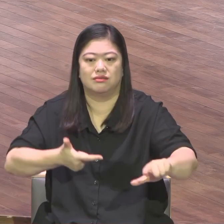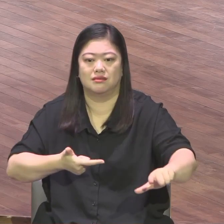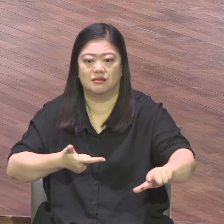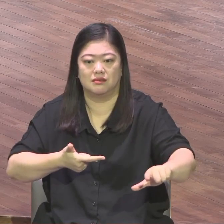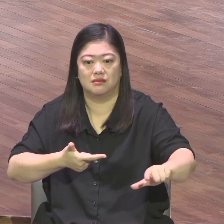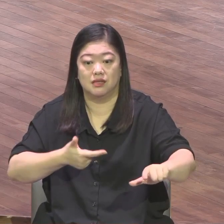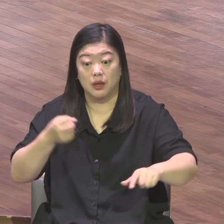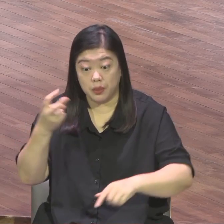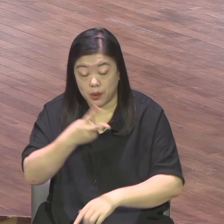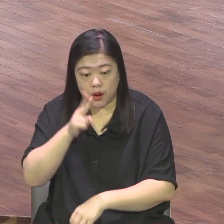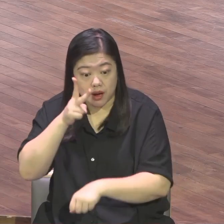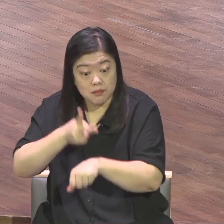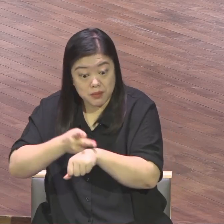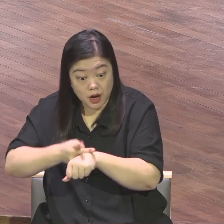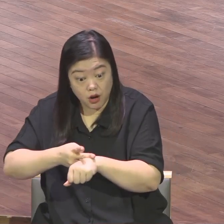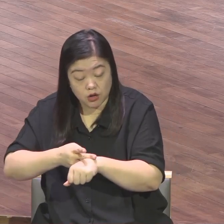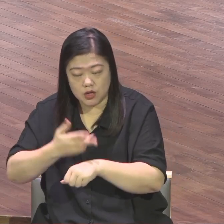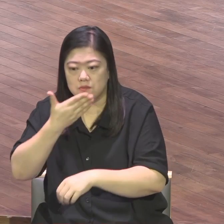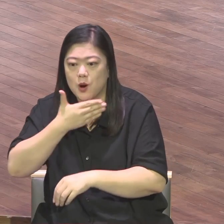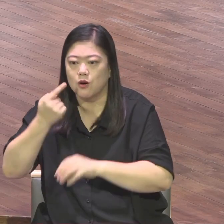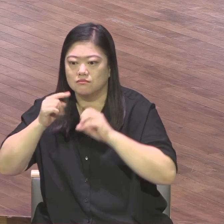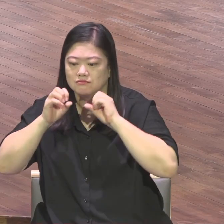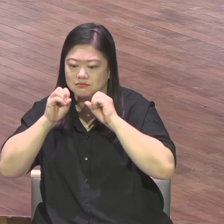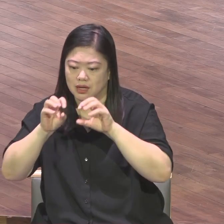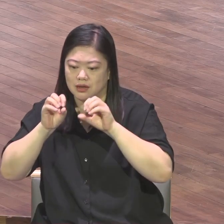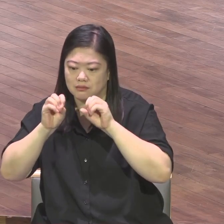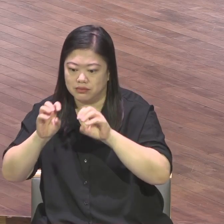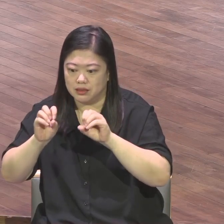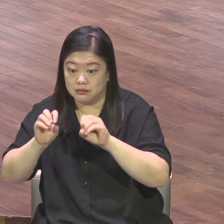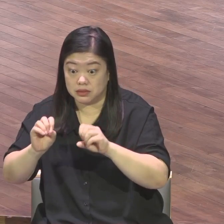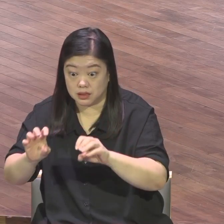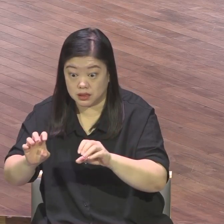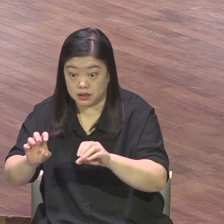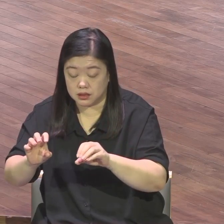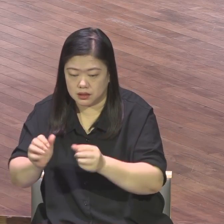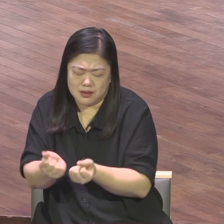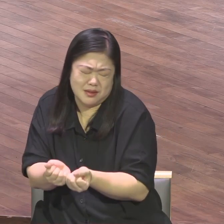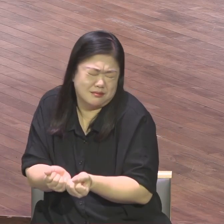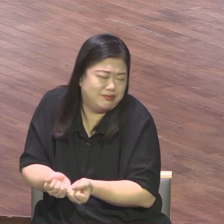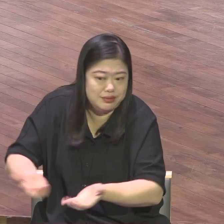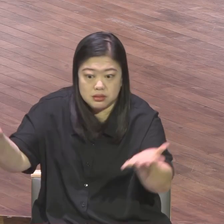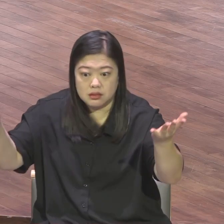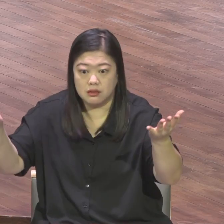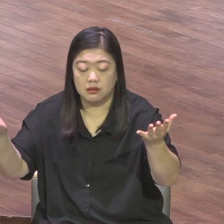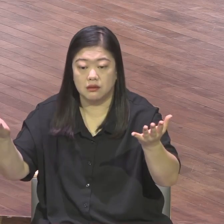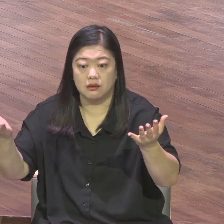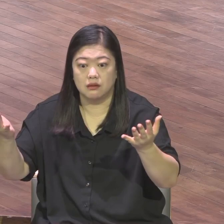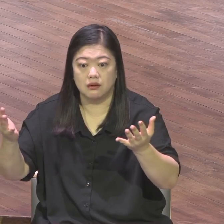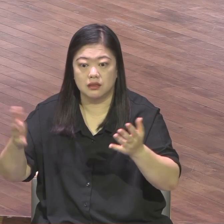복음이 이 말이 전 유대인들 다 퍼졌다. 전 세계에.